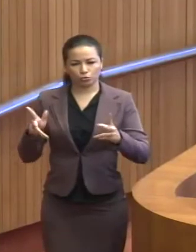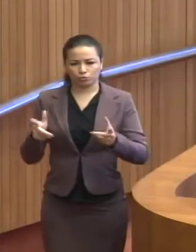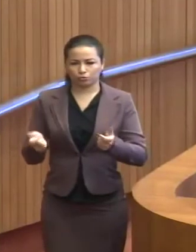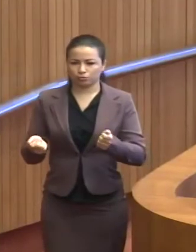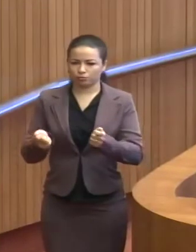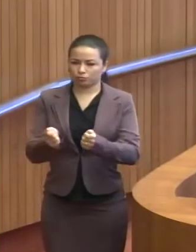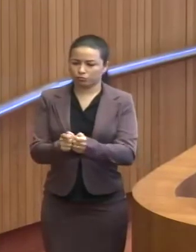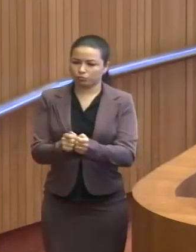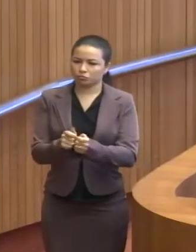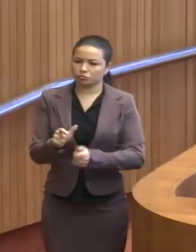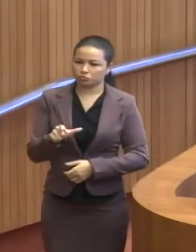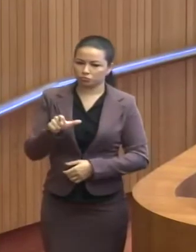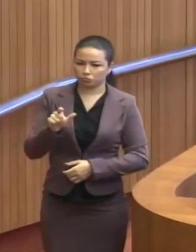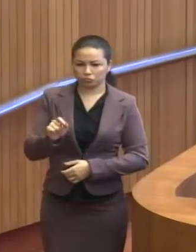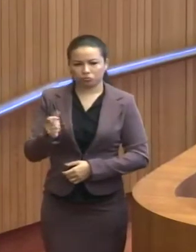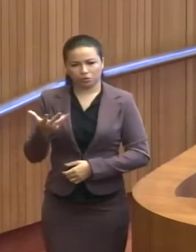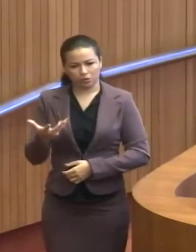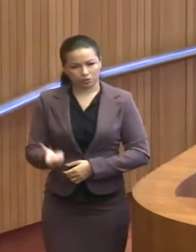unanimidade,